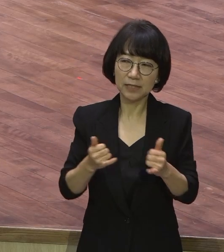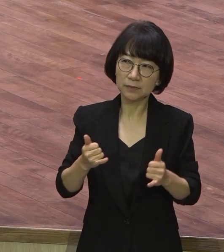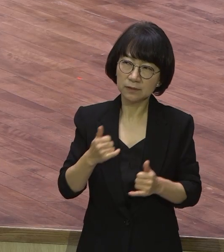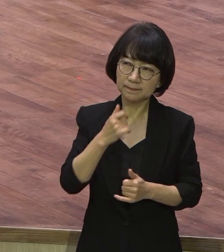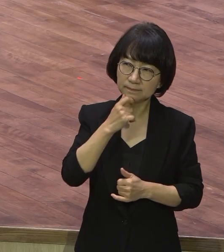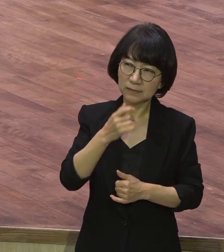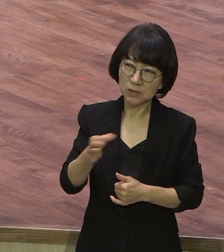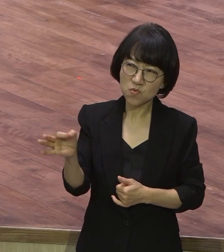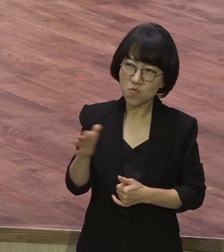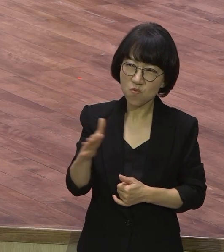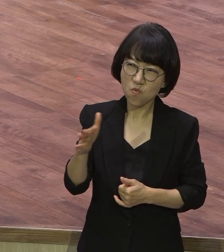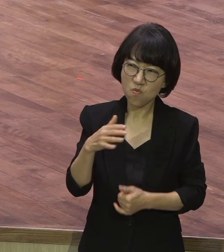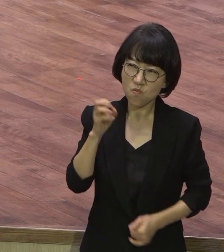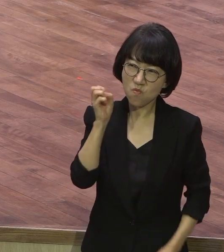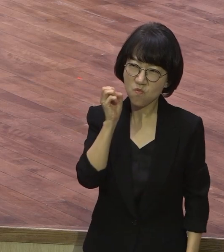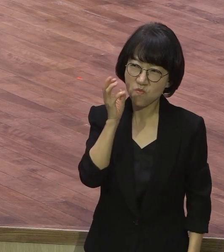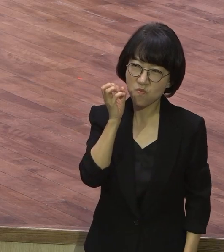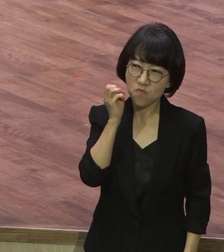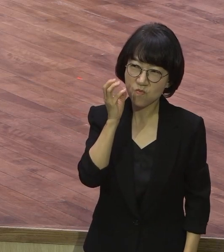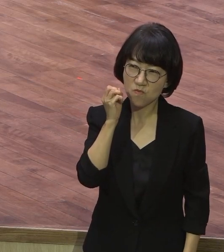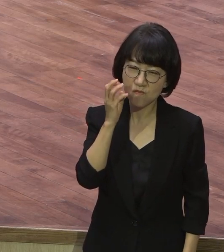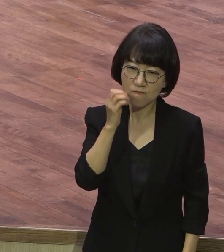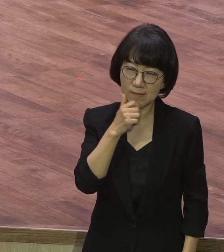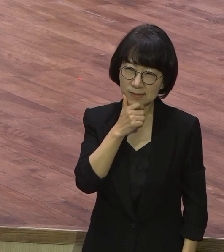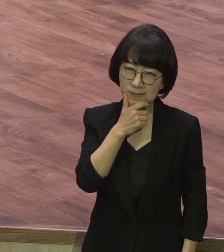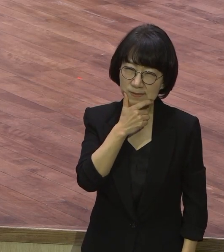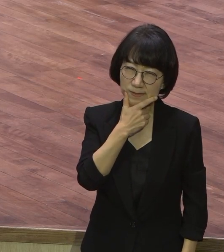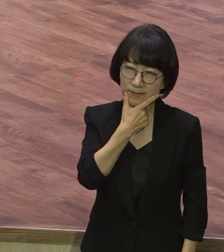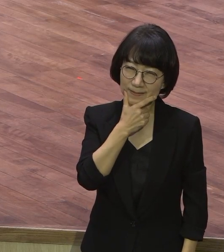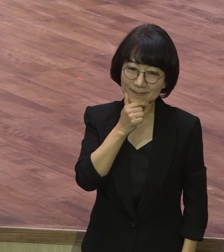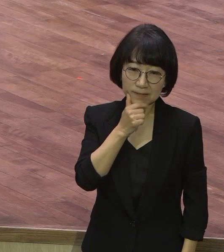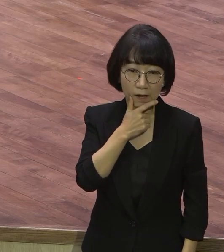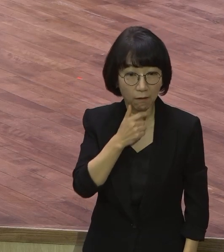나름대로 생각이 많은 분들은 받아들이지 못해